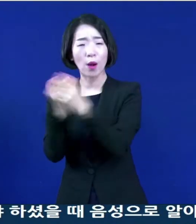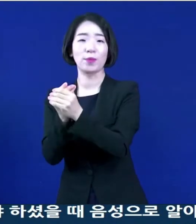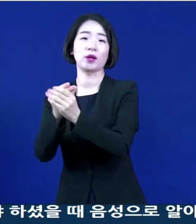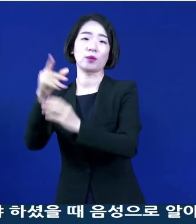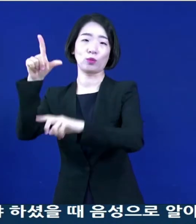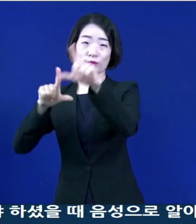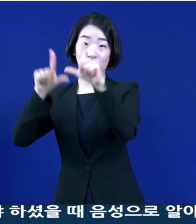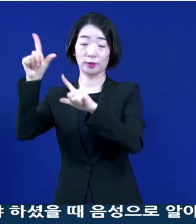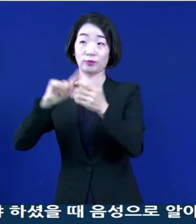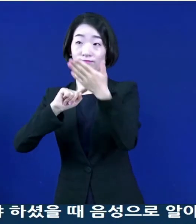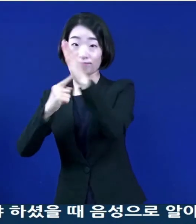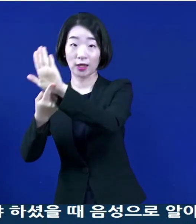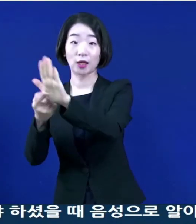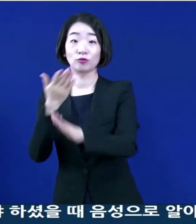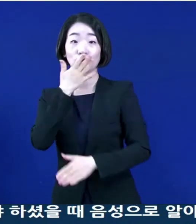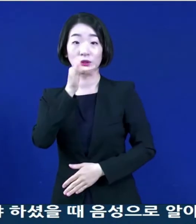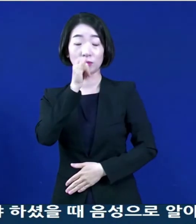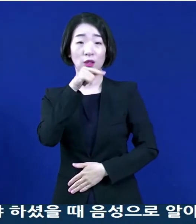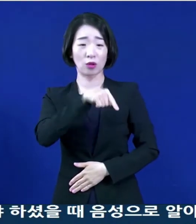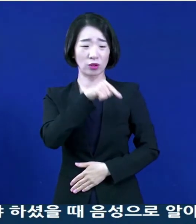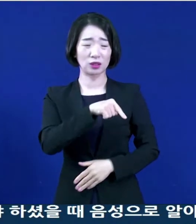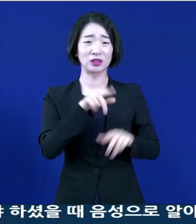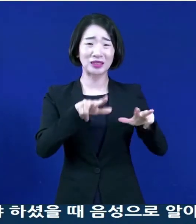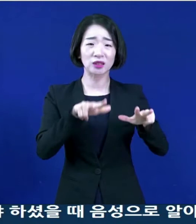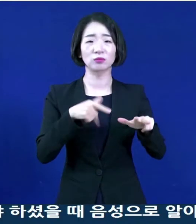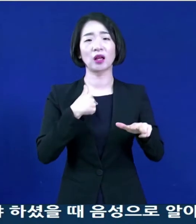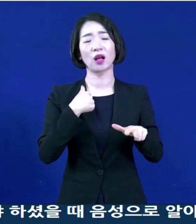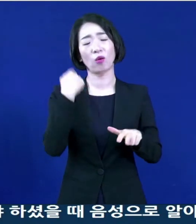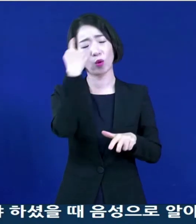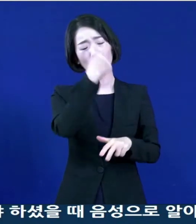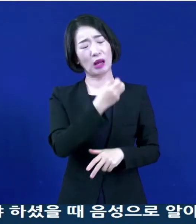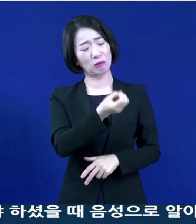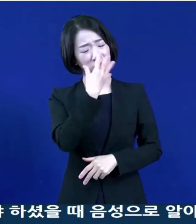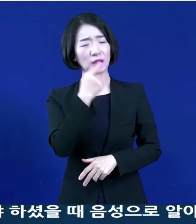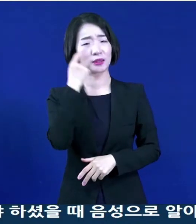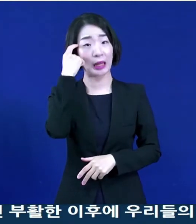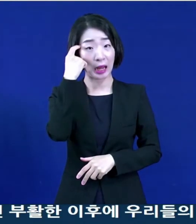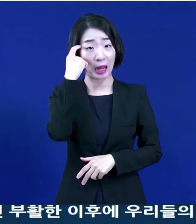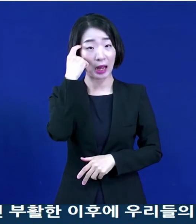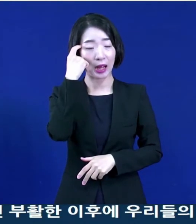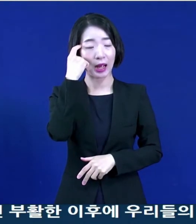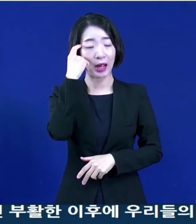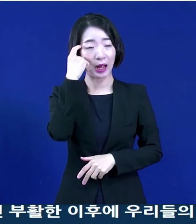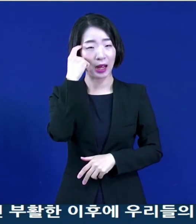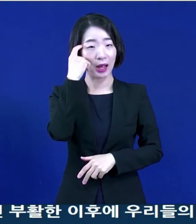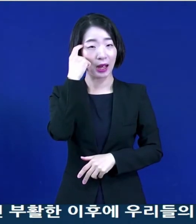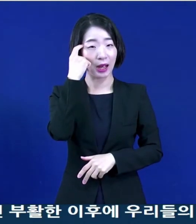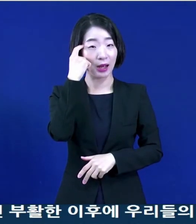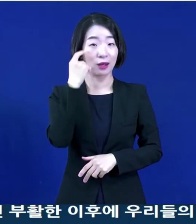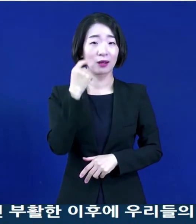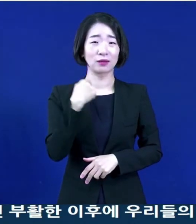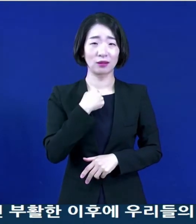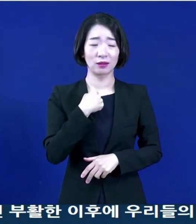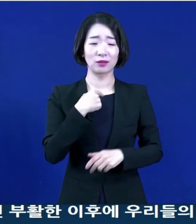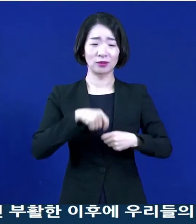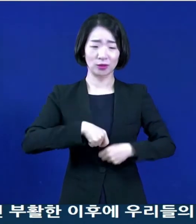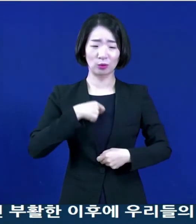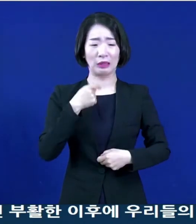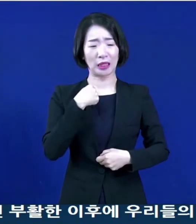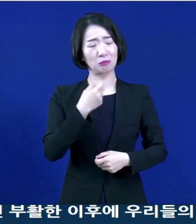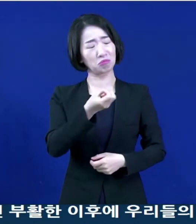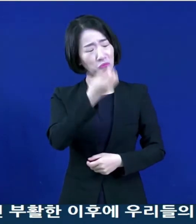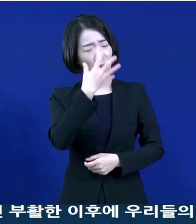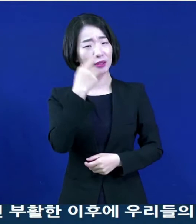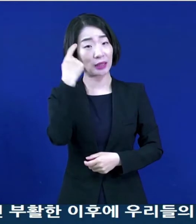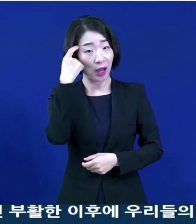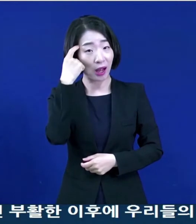내 외모에 별로 만족을 못 하시는 분들 있으십니까? 다수겠죠. 그런데 부활한